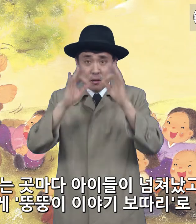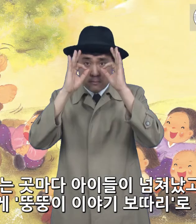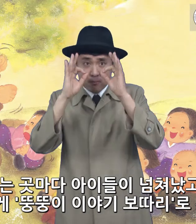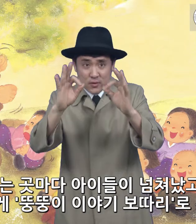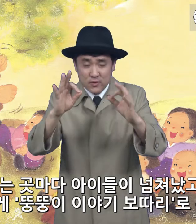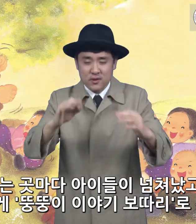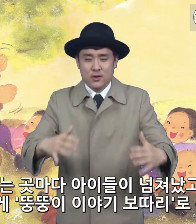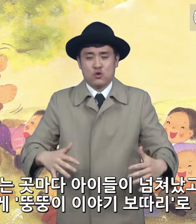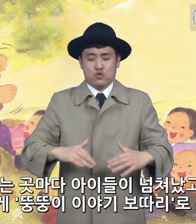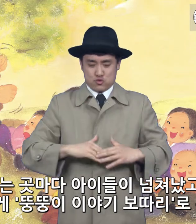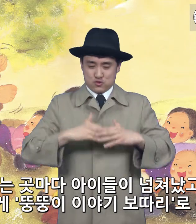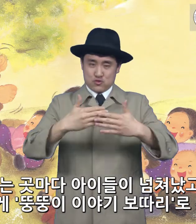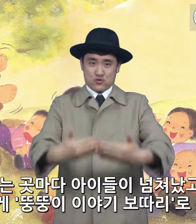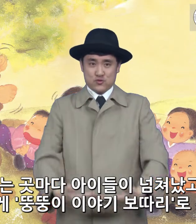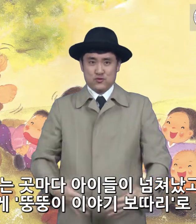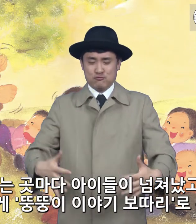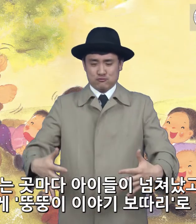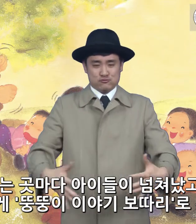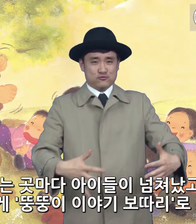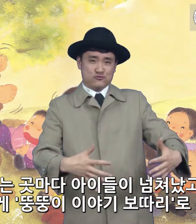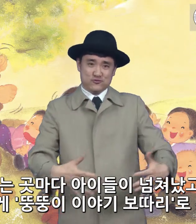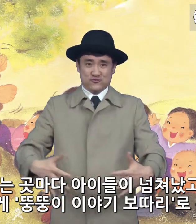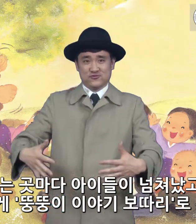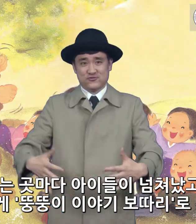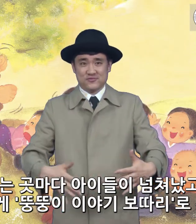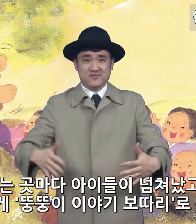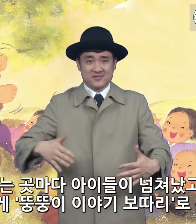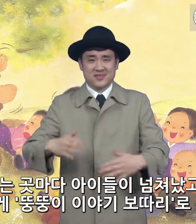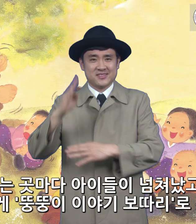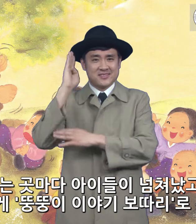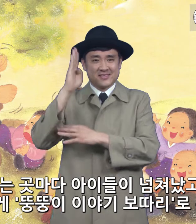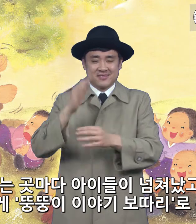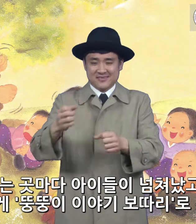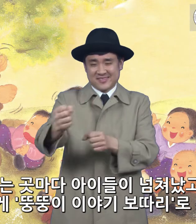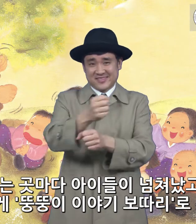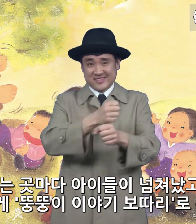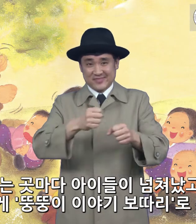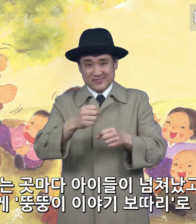넘쳐났고 정한은 아이들에게 뚱뚱이 이야기 보따리로 통했습니다.